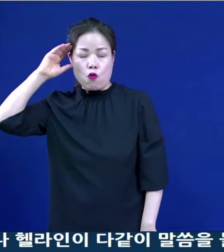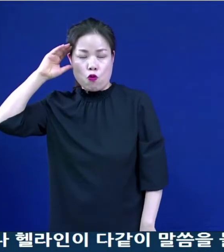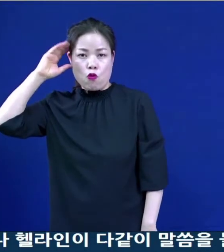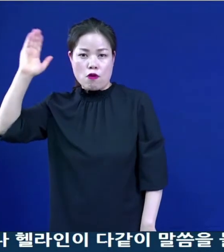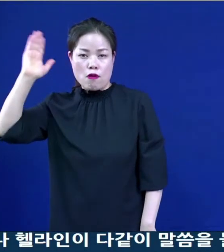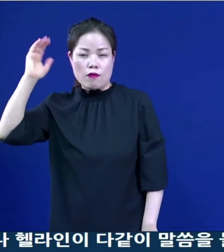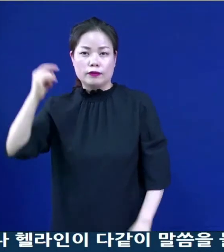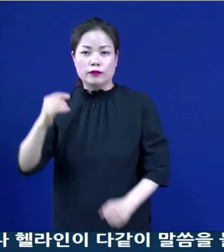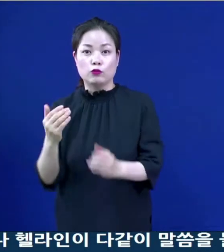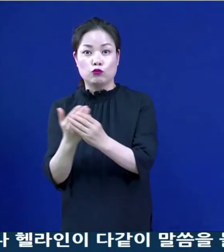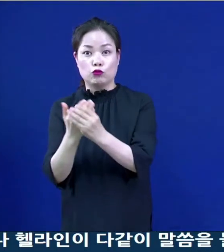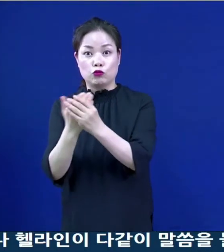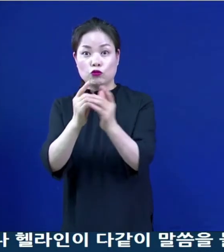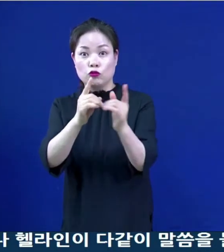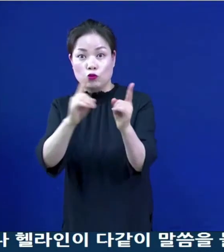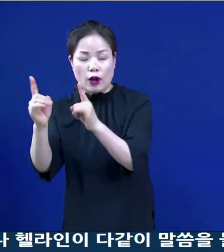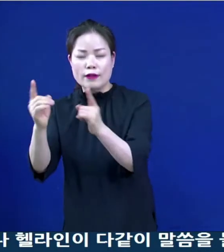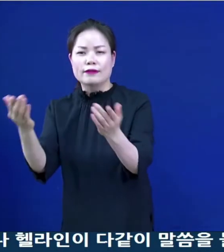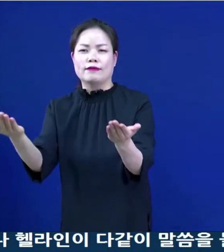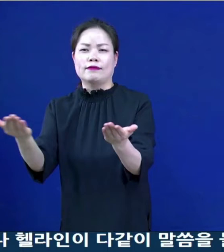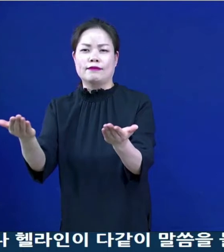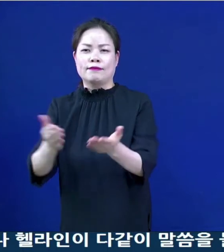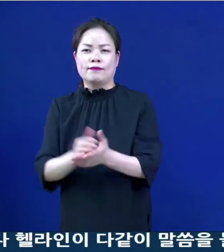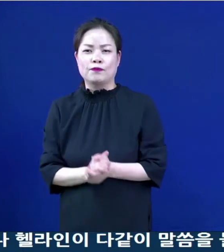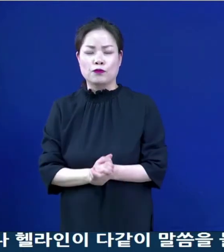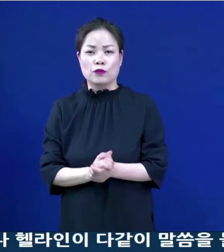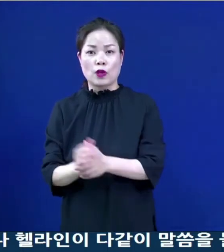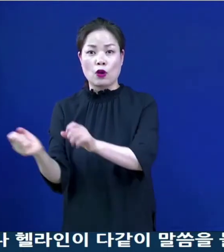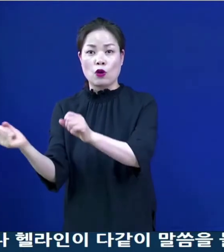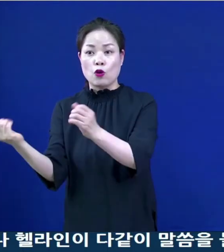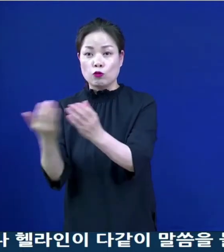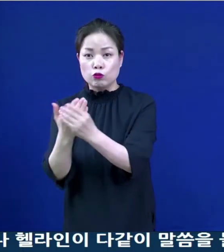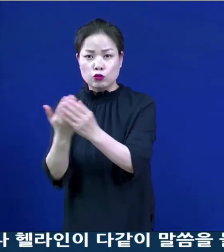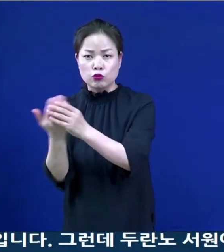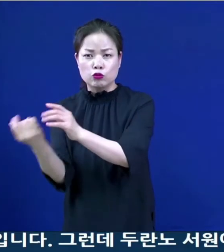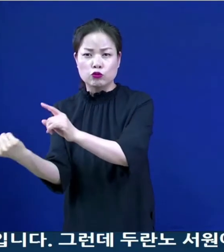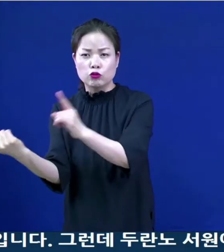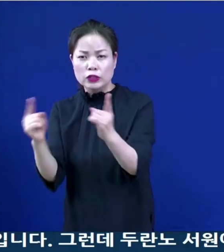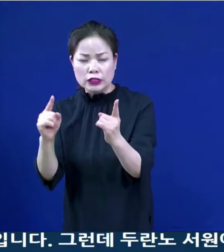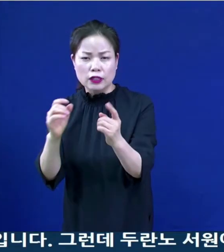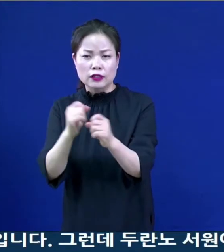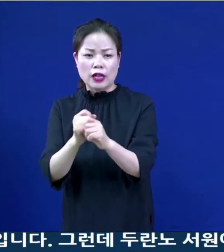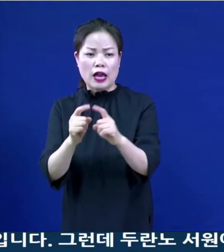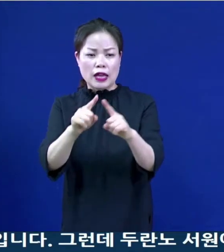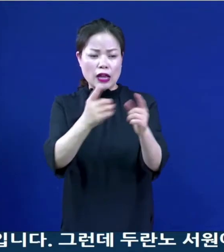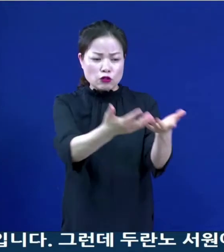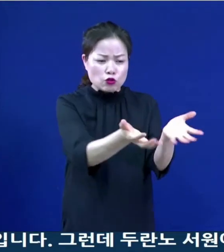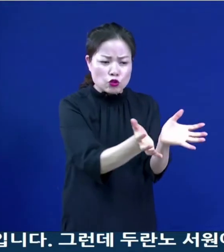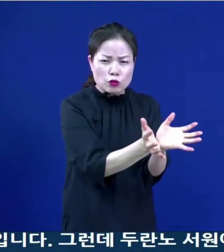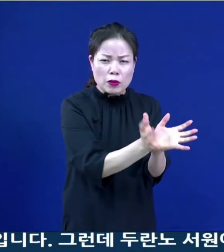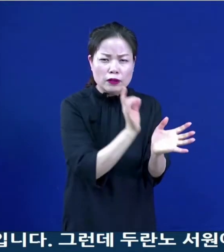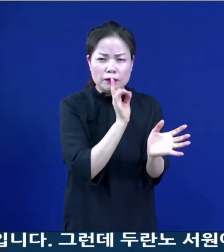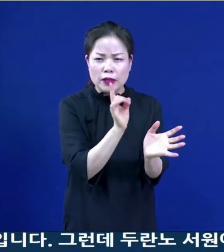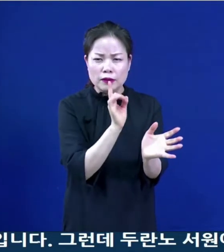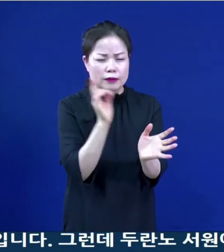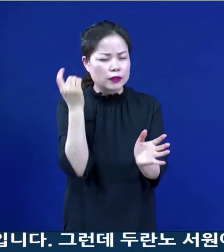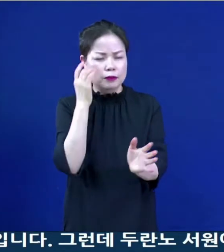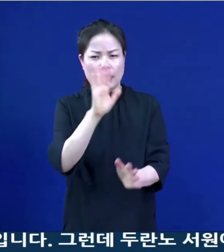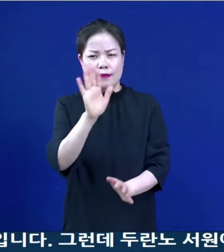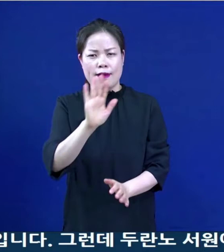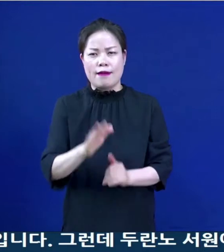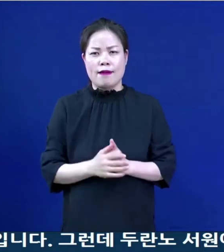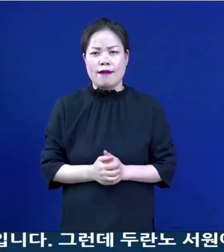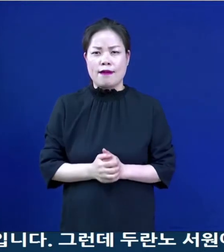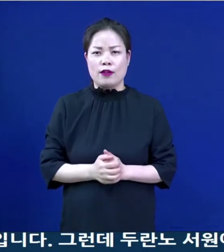이게 부흥의 또 한 역사였어요. 부흥이 일어나려면 한 그룹의 사람들만 말씀을 들어갖고는 안 되는